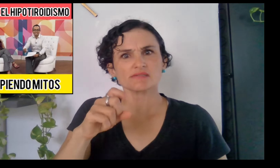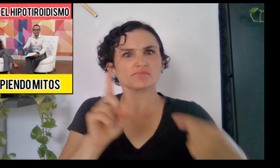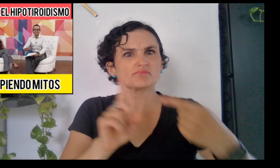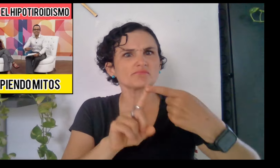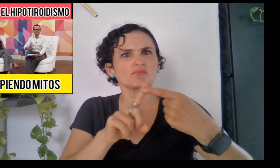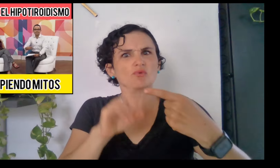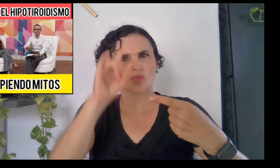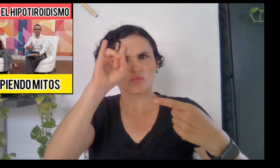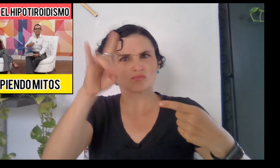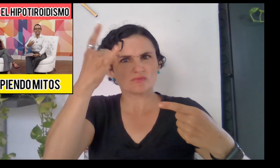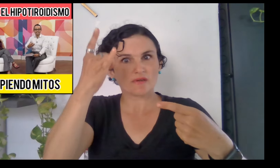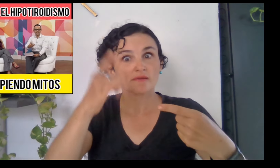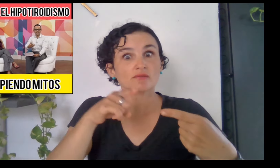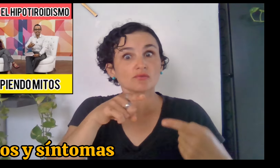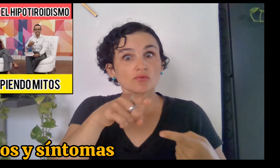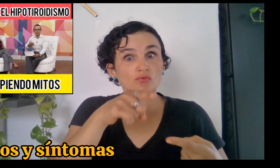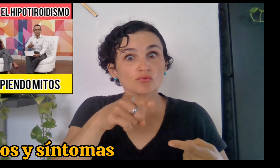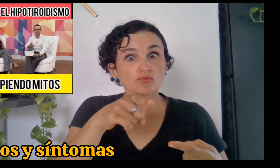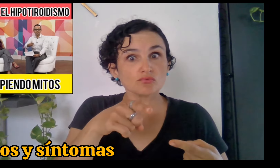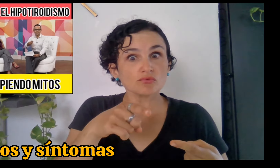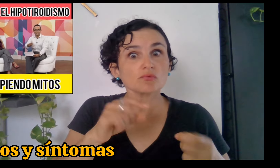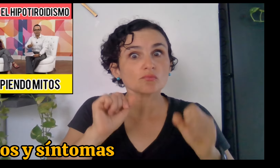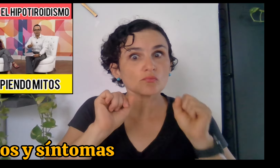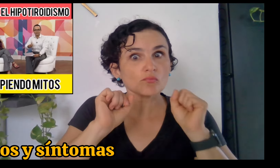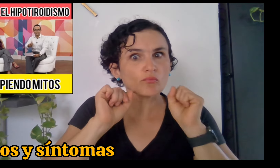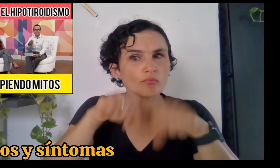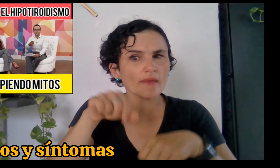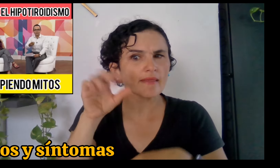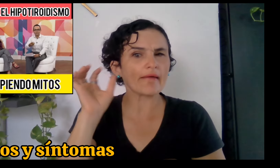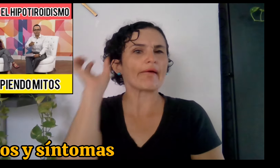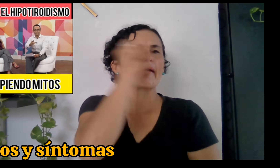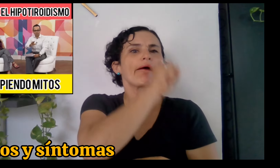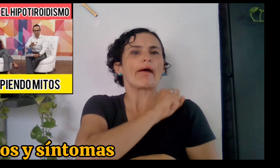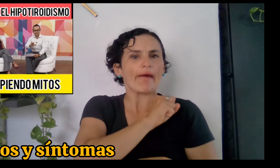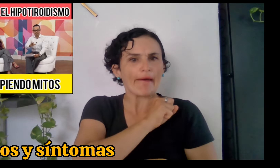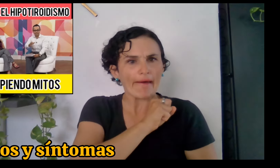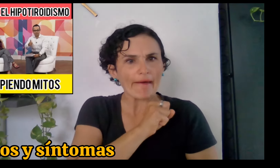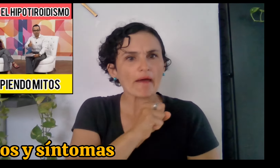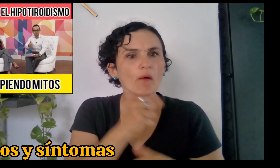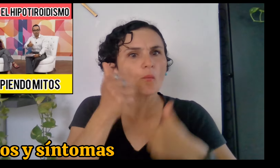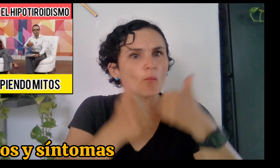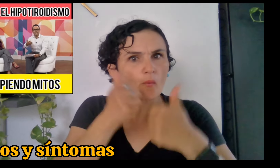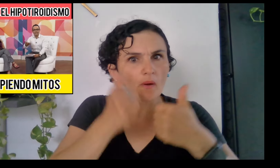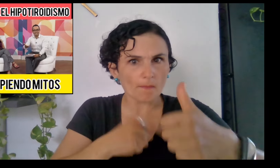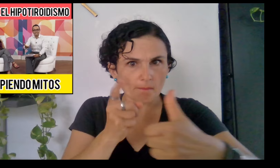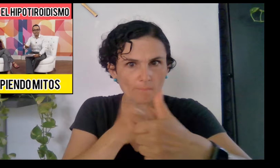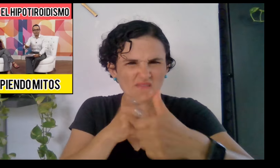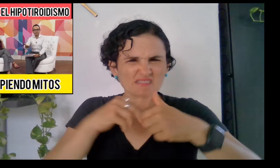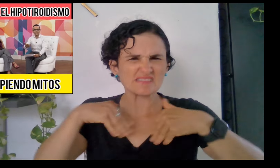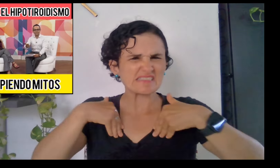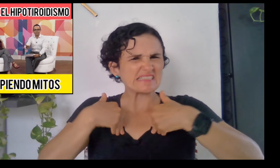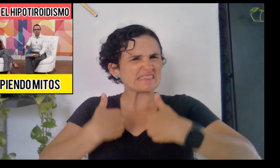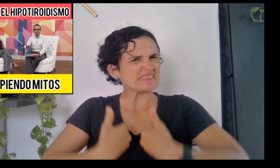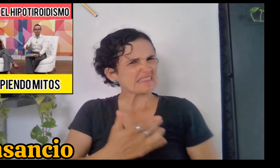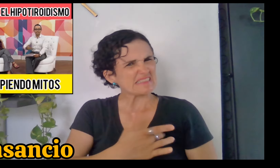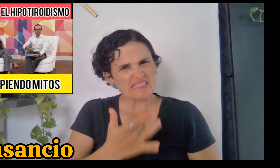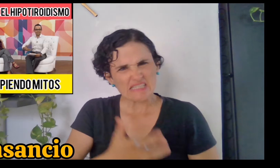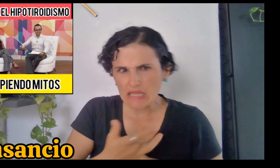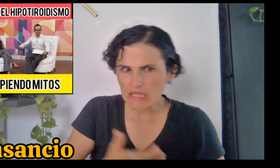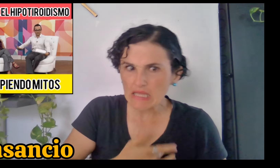esta tiroides sí se puede revitalizar. Y los signos y síntomas que tú puedes tener son los siguientes. Primero, cansancio.